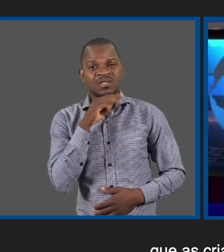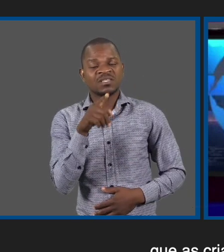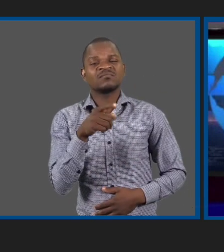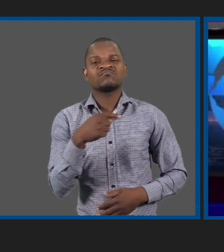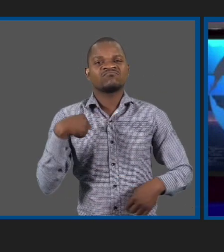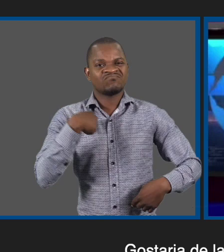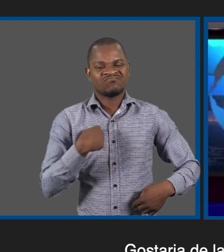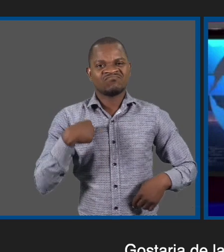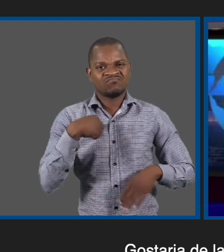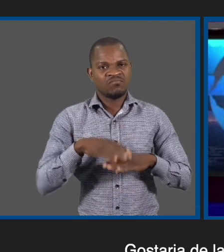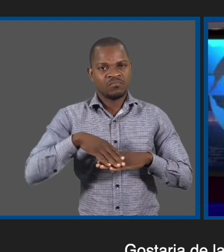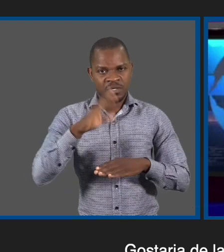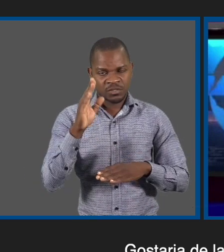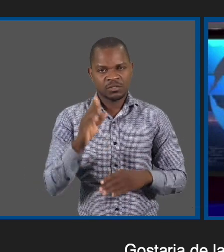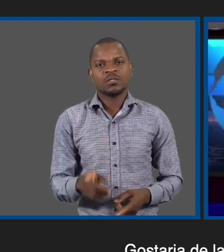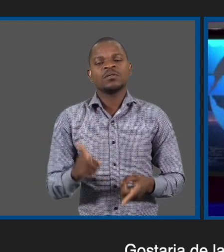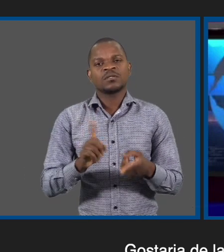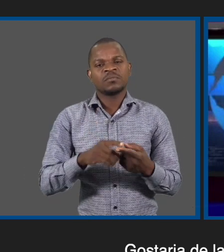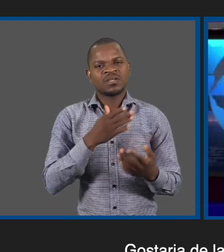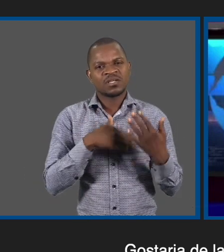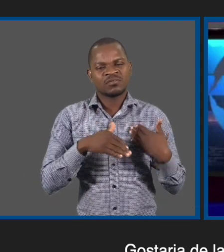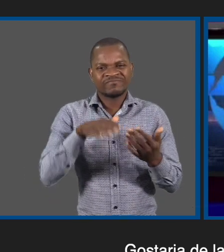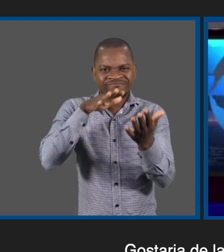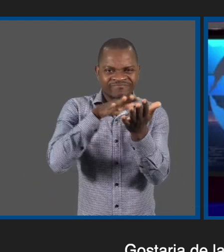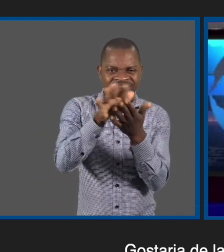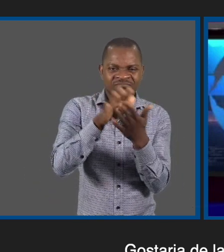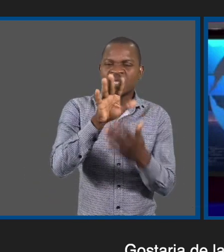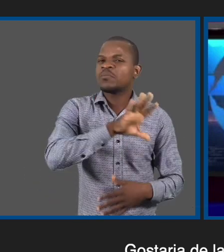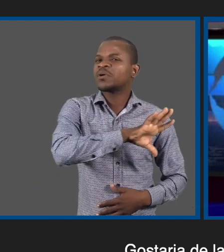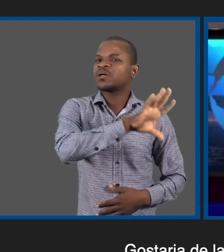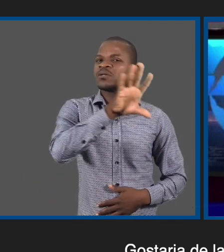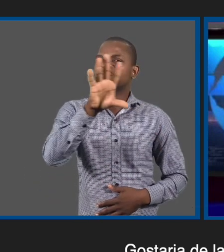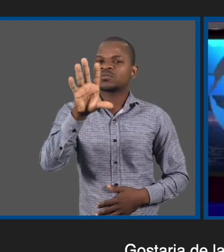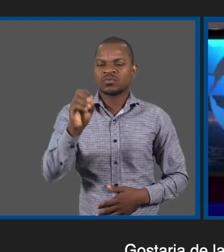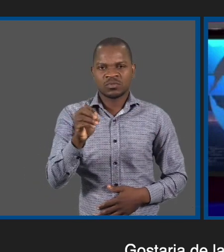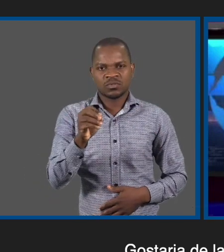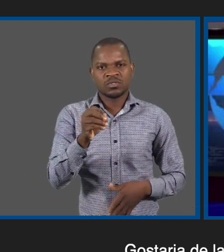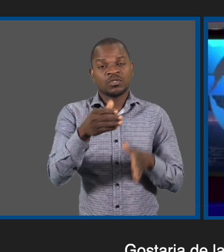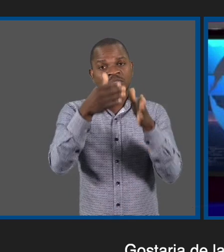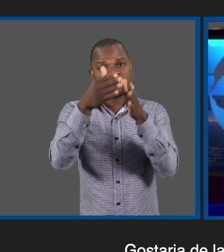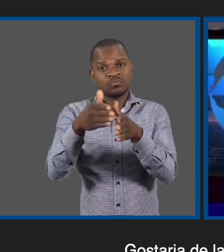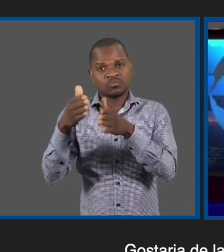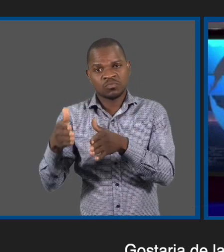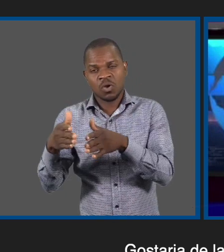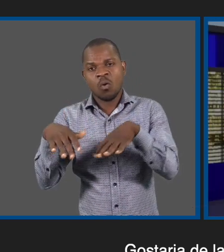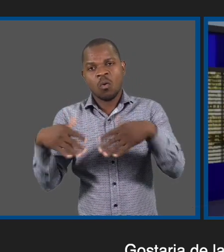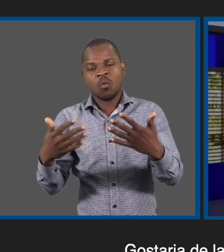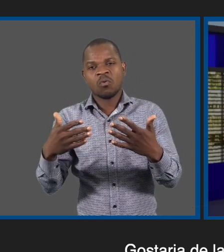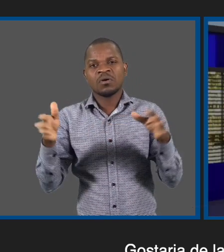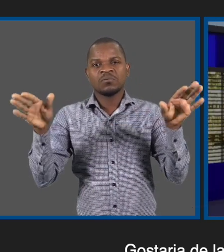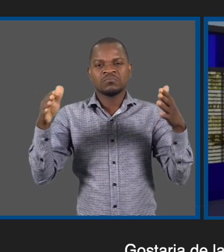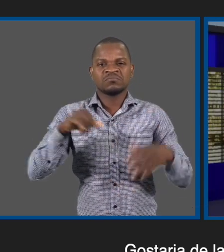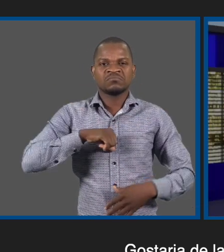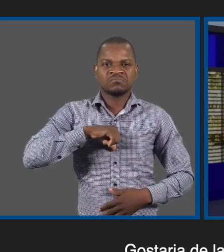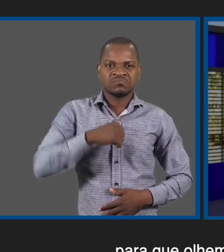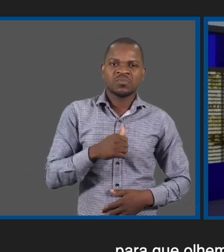enfrentam. Gostaria de lançar o apelo para toda a entidade patronal, sejam